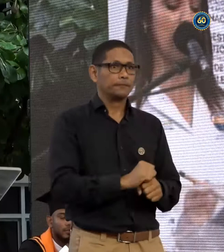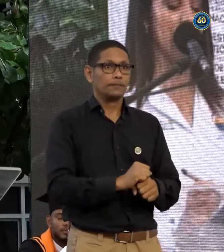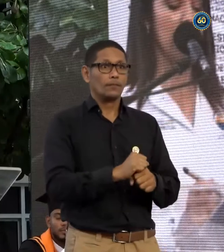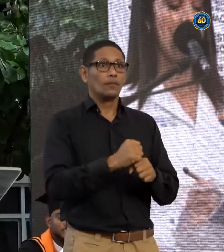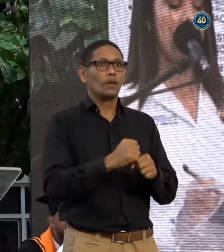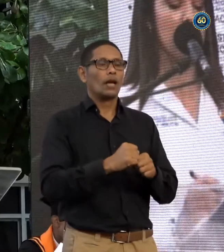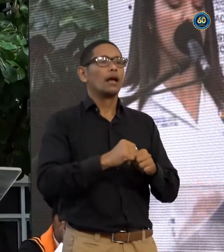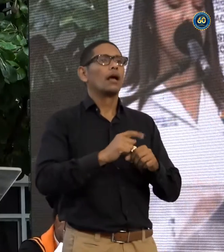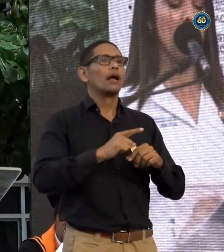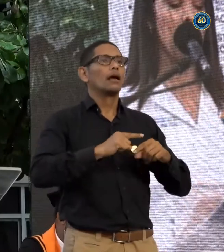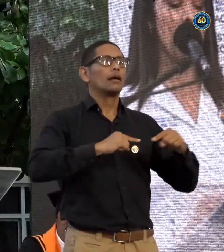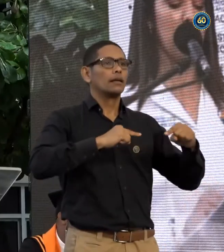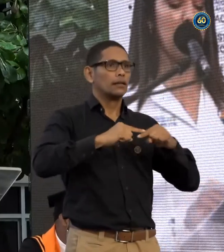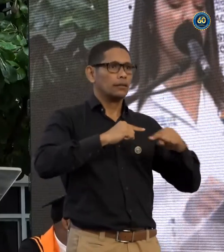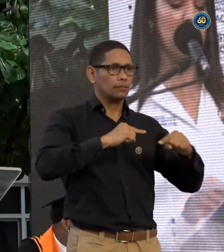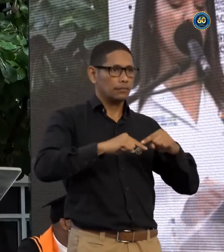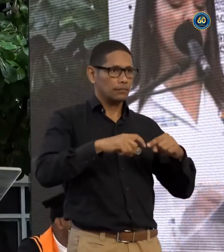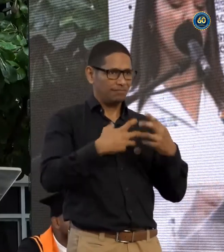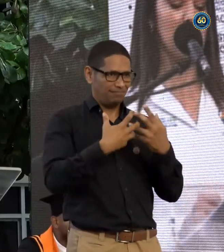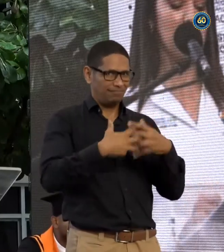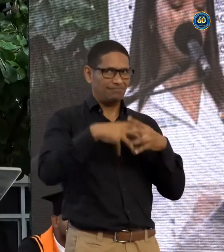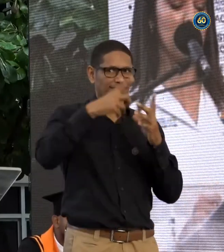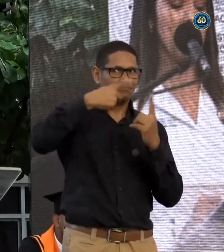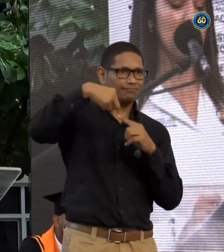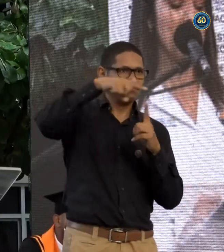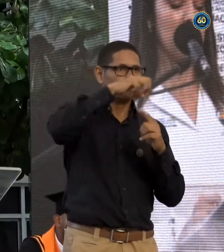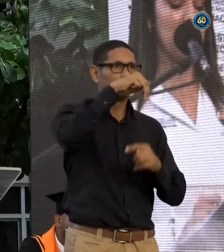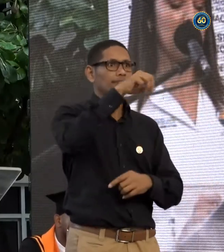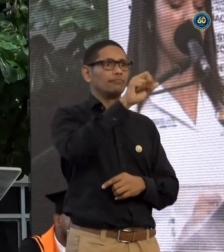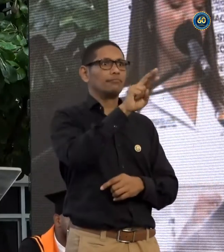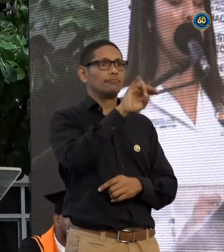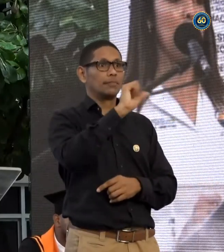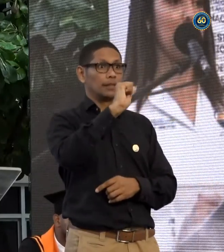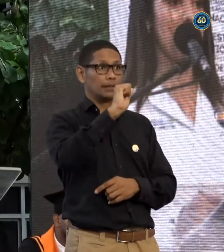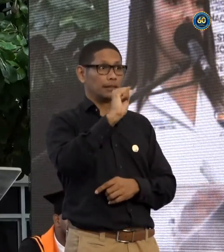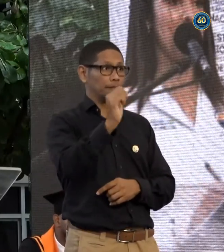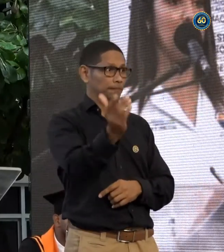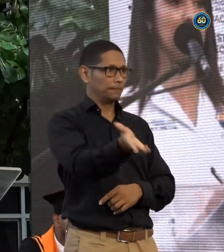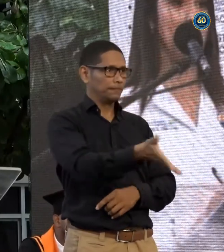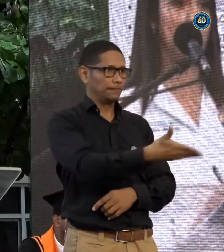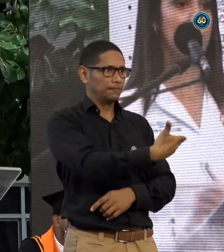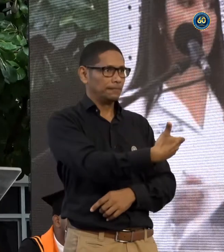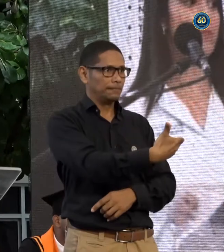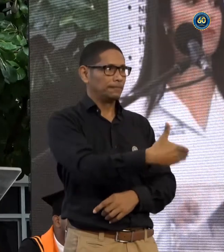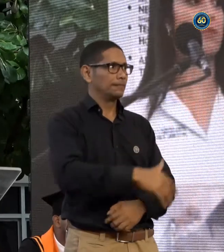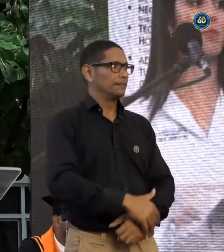administradora de empresas turísticas y hoteleras María Isabel gamarra Arias